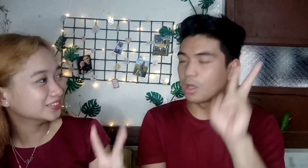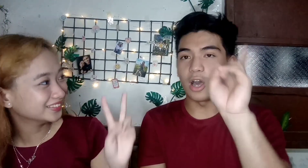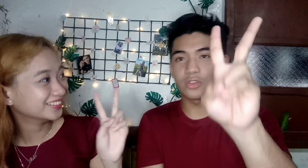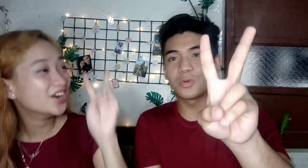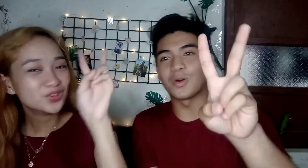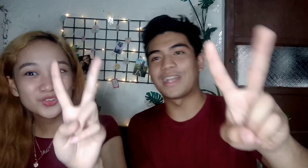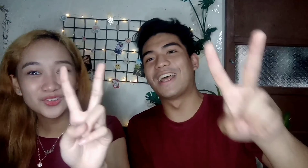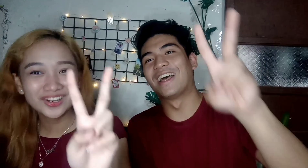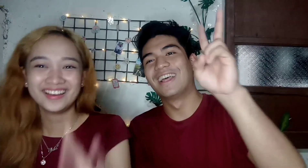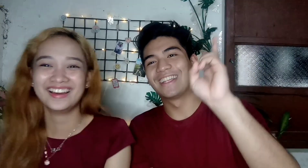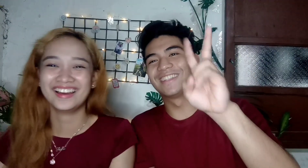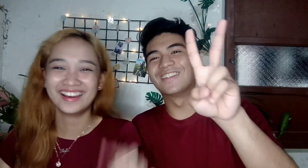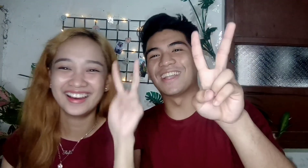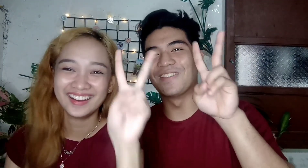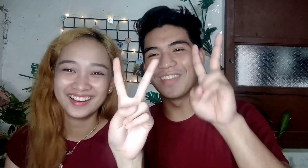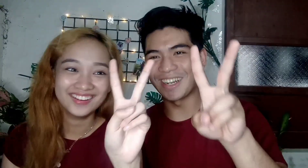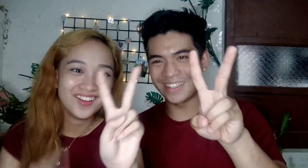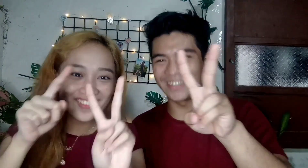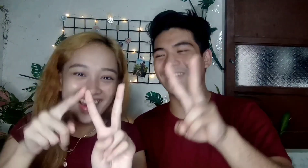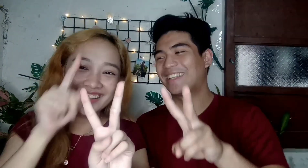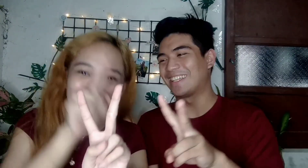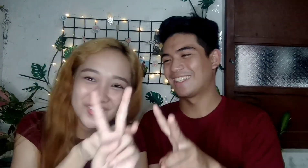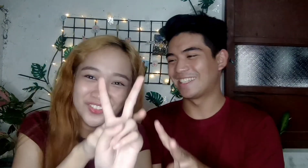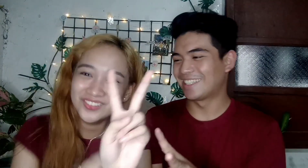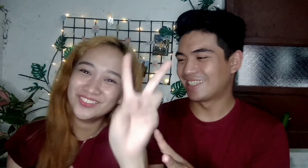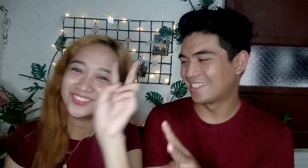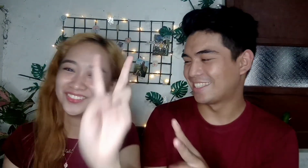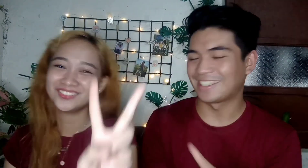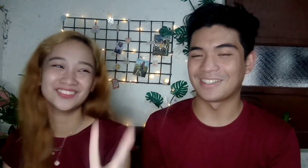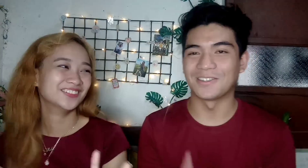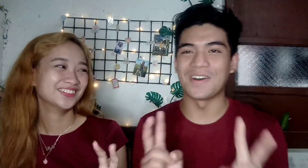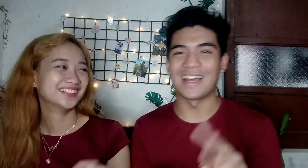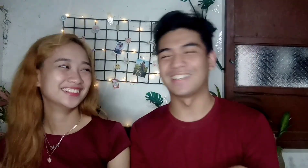Huh? Oh, 2. Ayan na. 2, number 2. 2, nga.